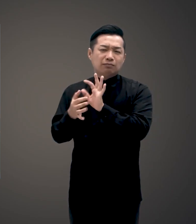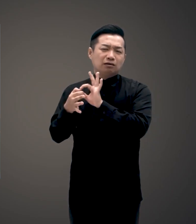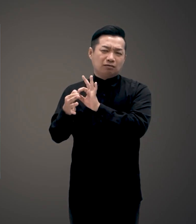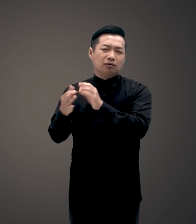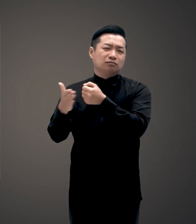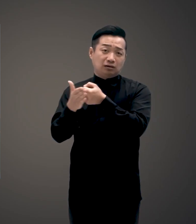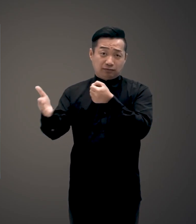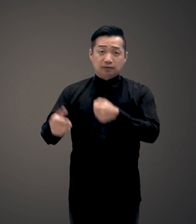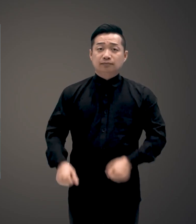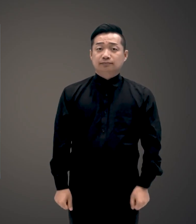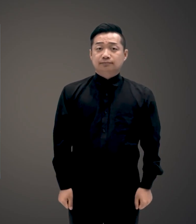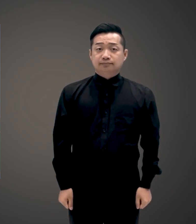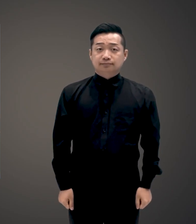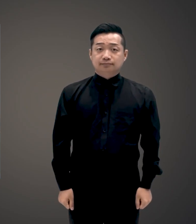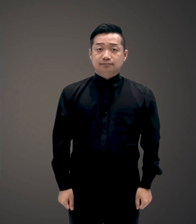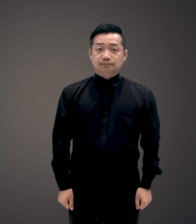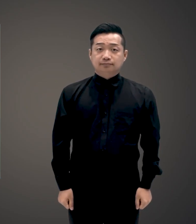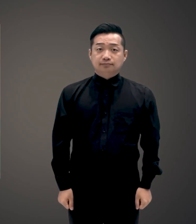강 때문이다.